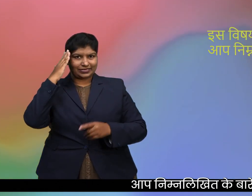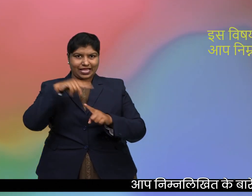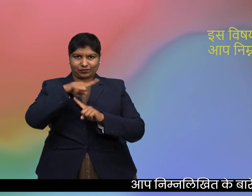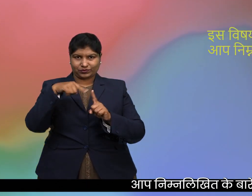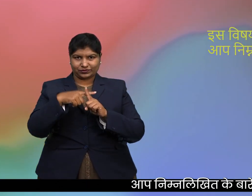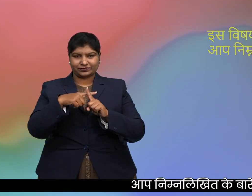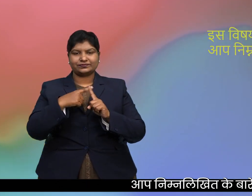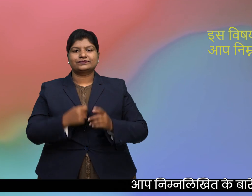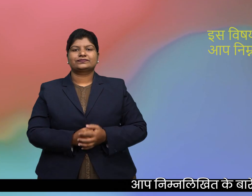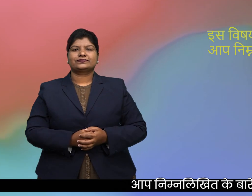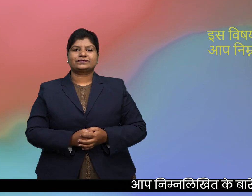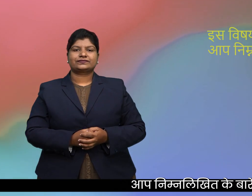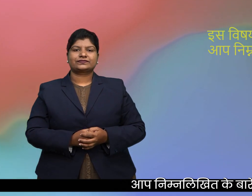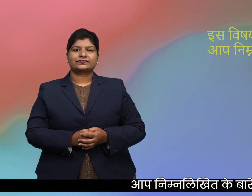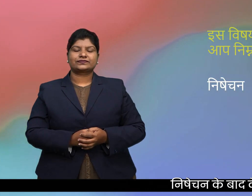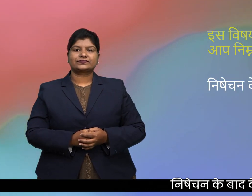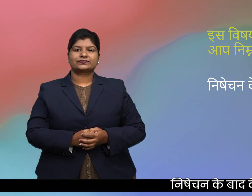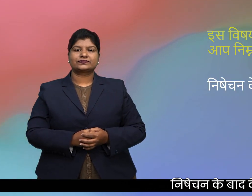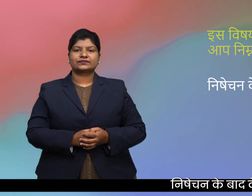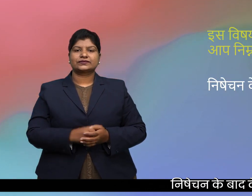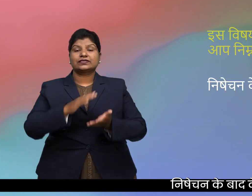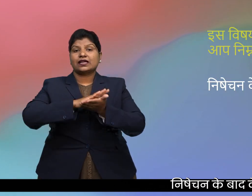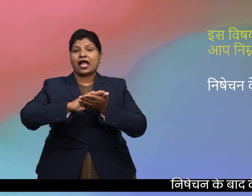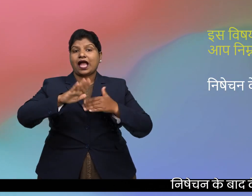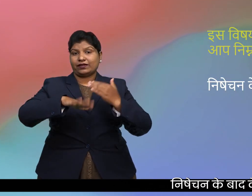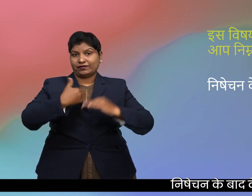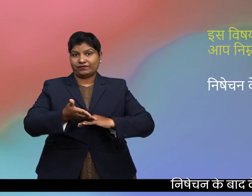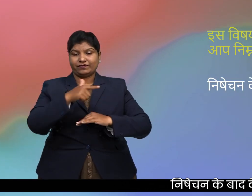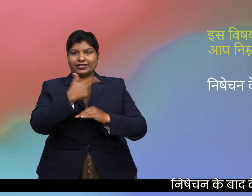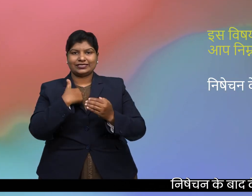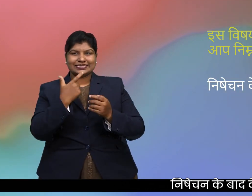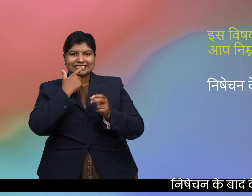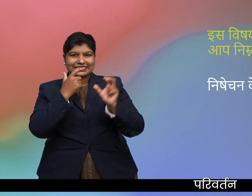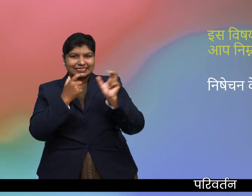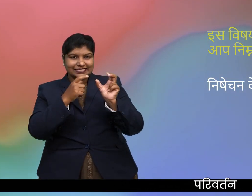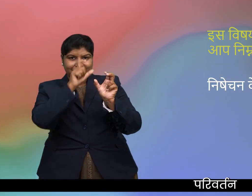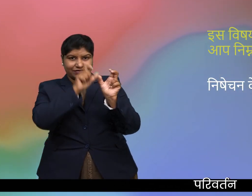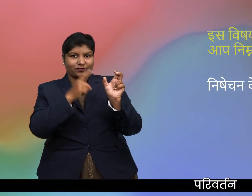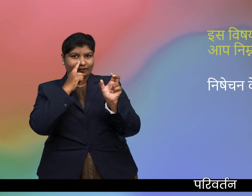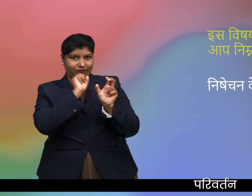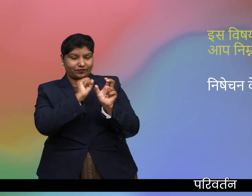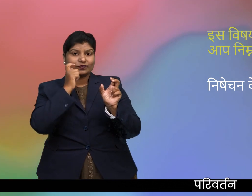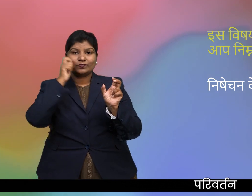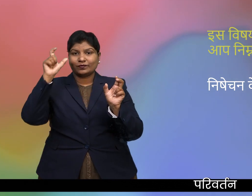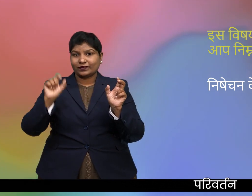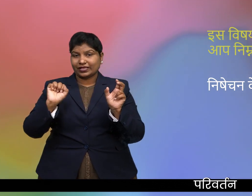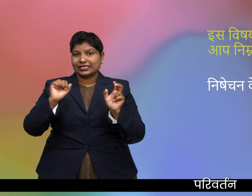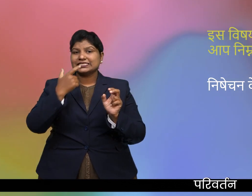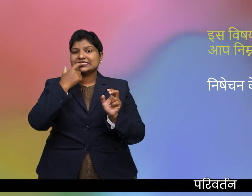निम्नलिखित के बारे में जानेंगे। निषेचन के बाद के परिवर्तन।